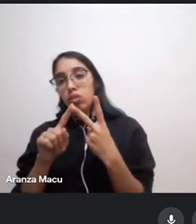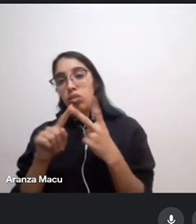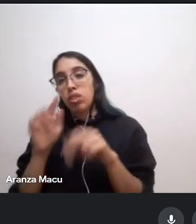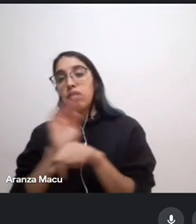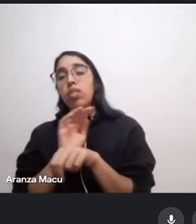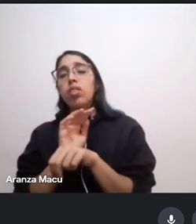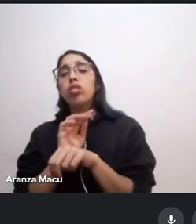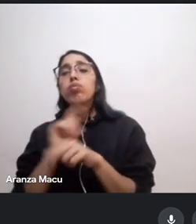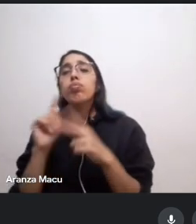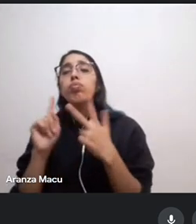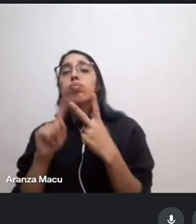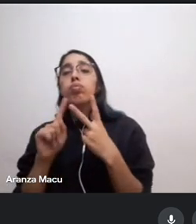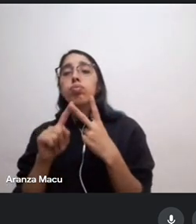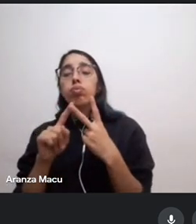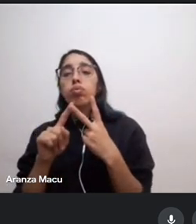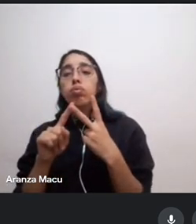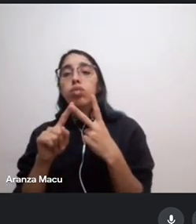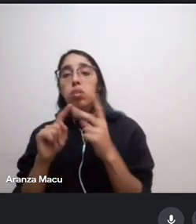to be,